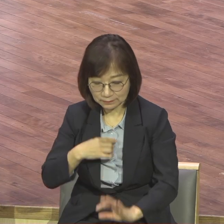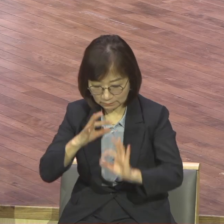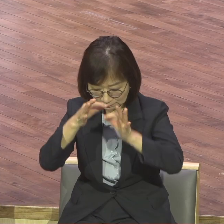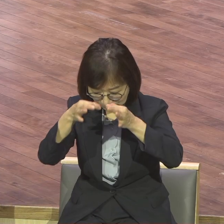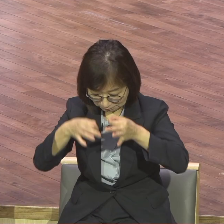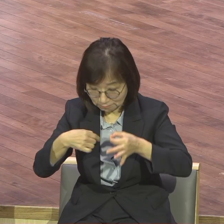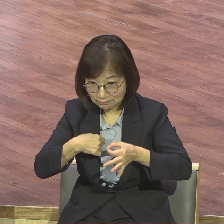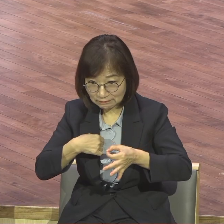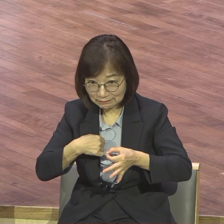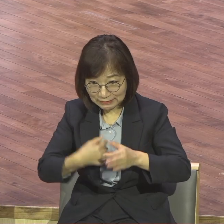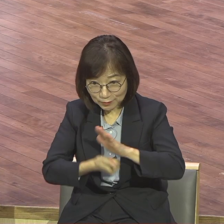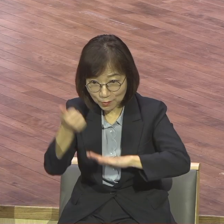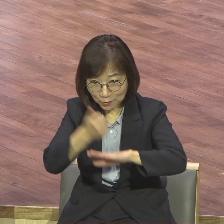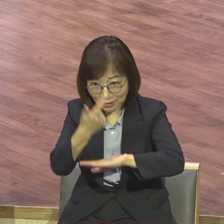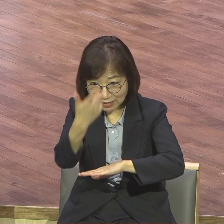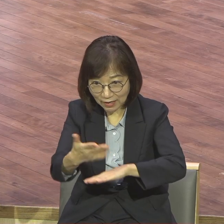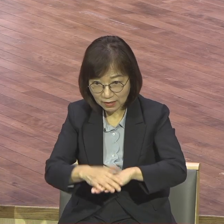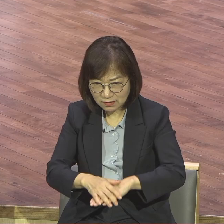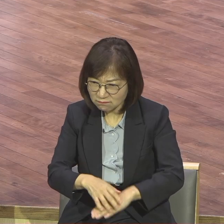표정들이 왜 그렇습니까?